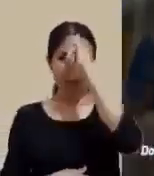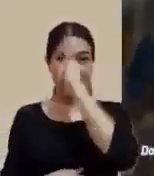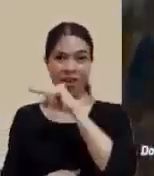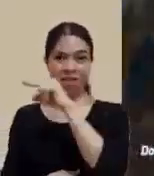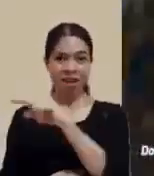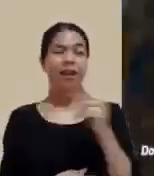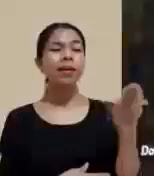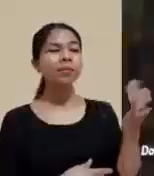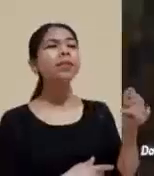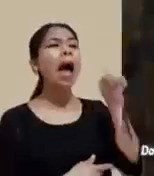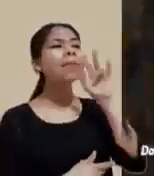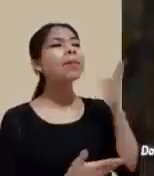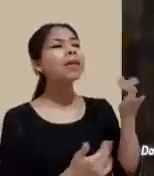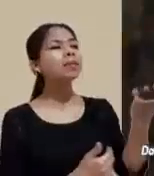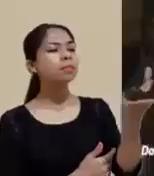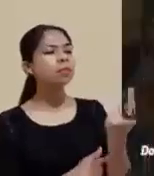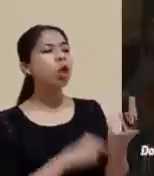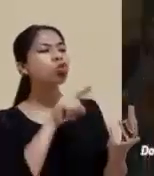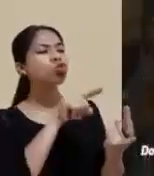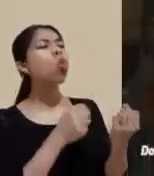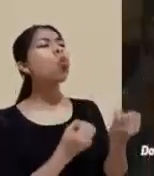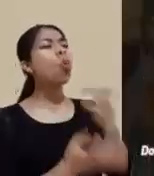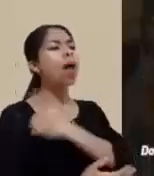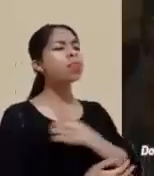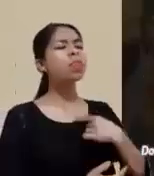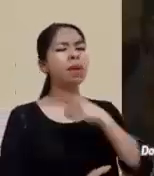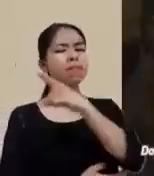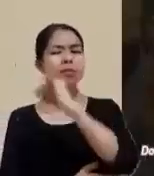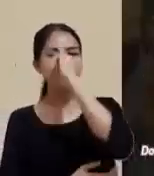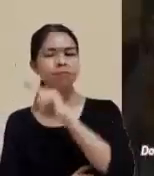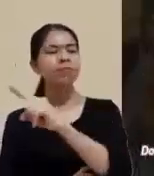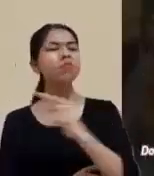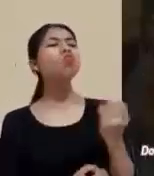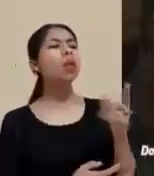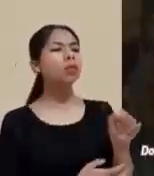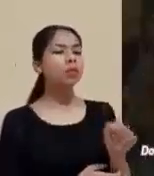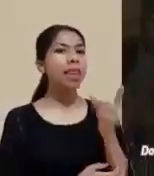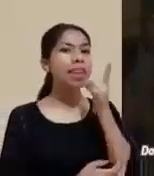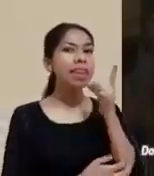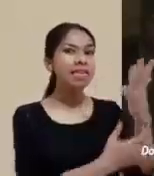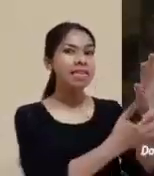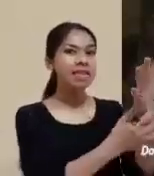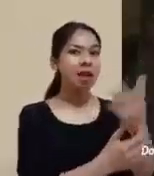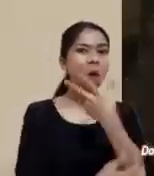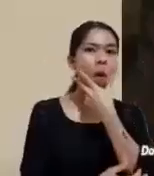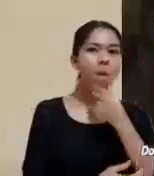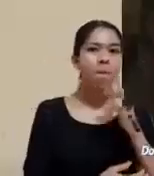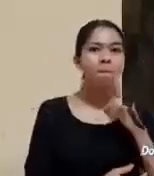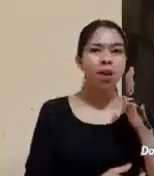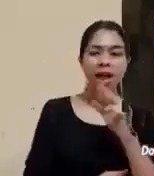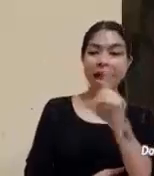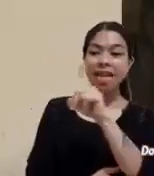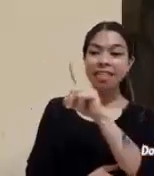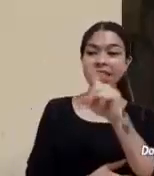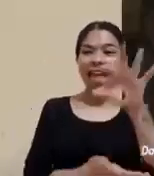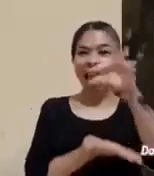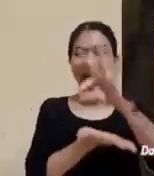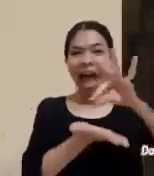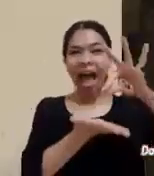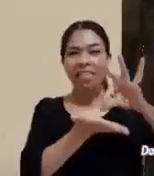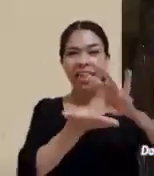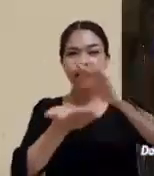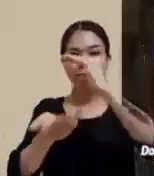Al primero le preguntó: ¿cuánto le debes a mi amo? El hombre respondió: 100 barriles de aceite.